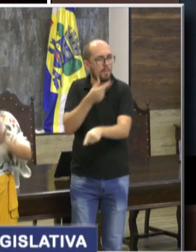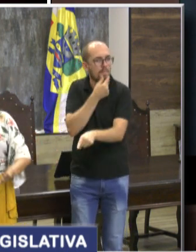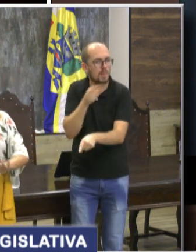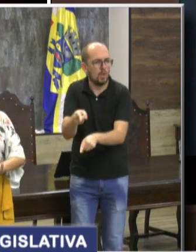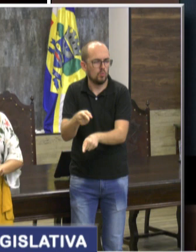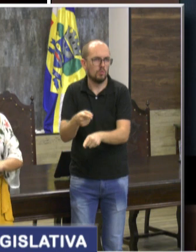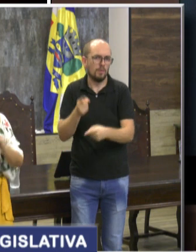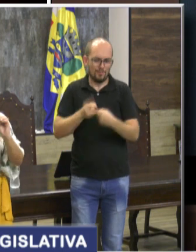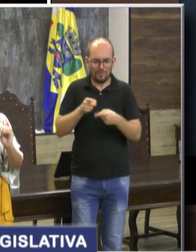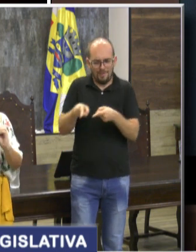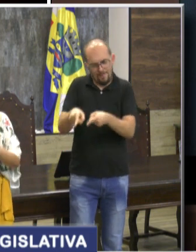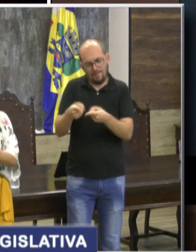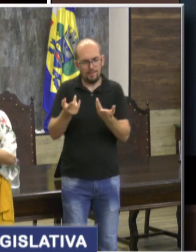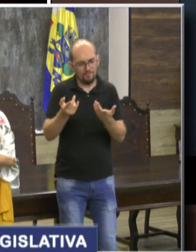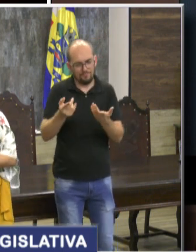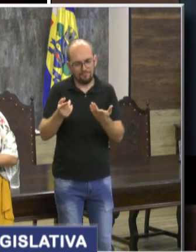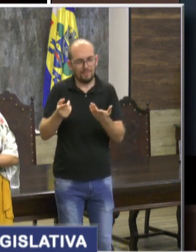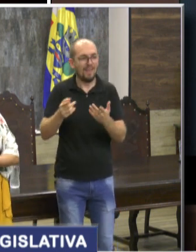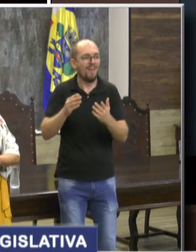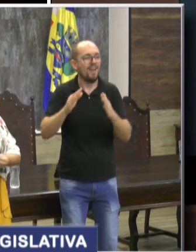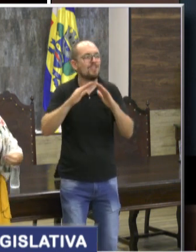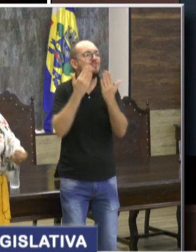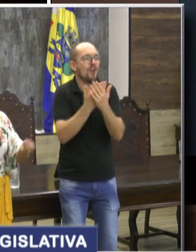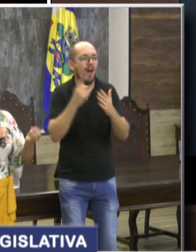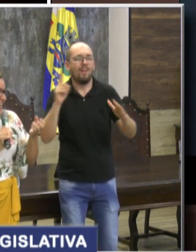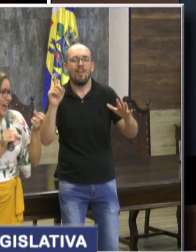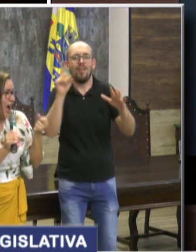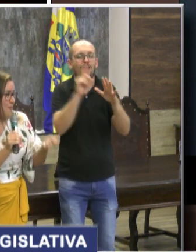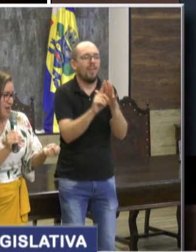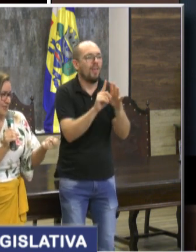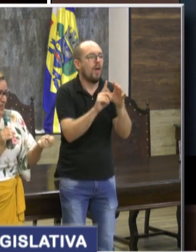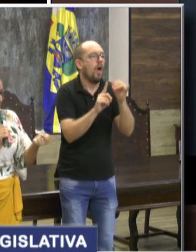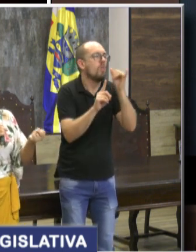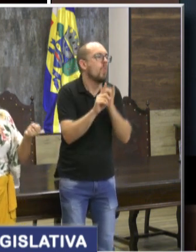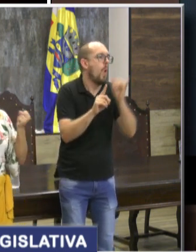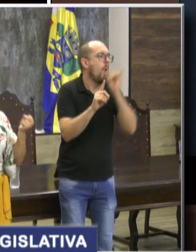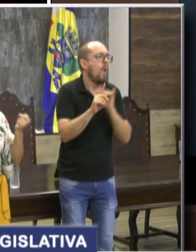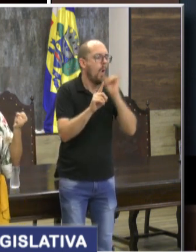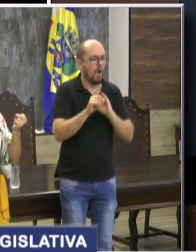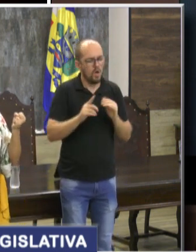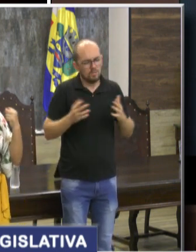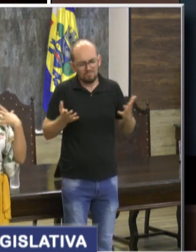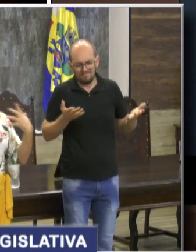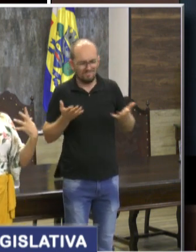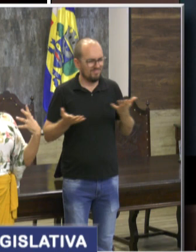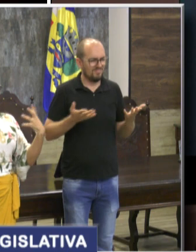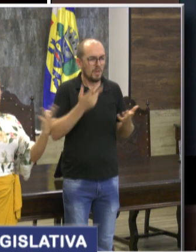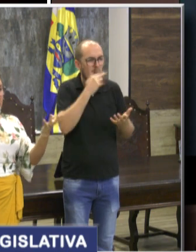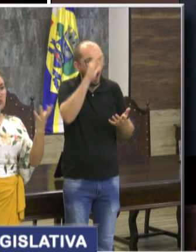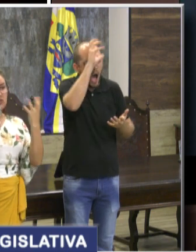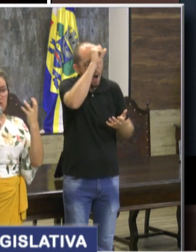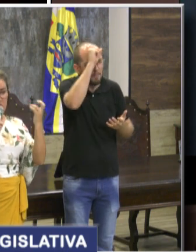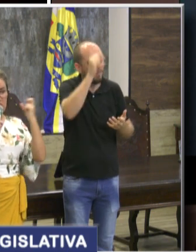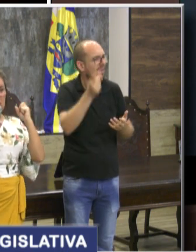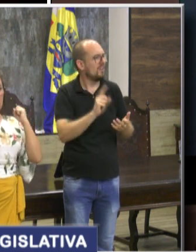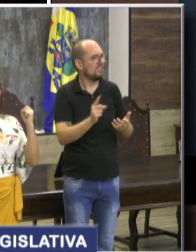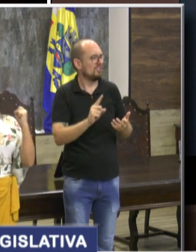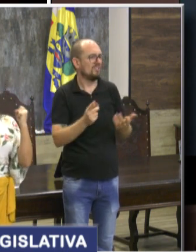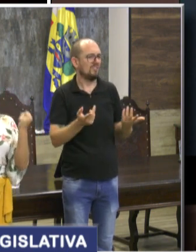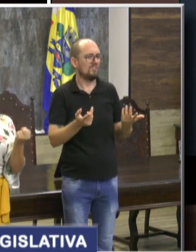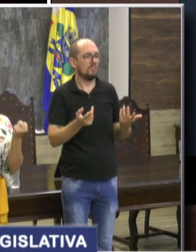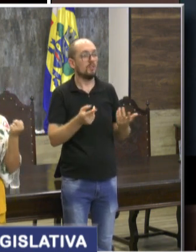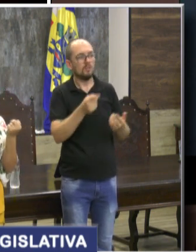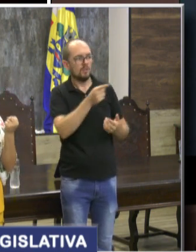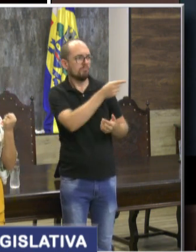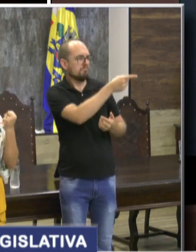Gustavo estar na escola, uma coisa é ele estar e outra coisa é ele aprender. Porque eu acredito que vários que estão aqui, acredito